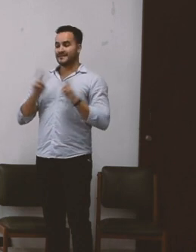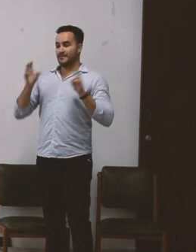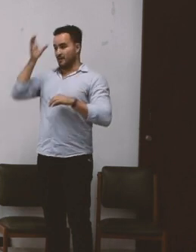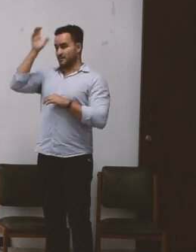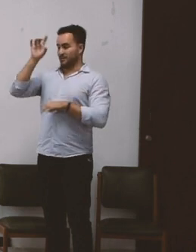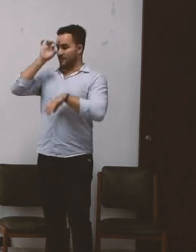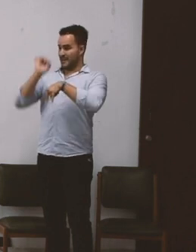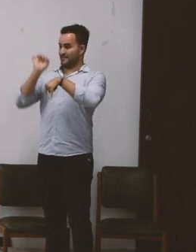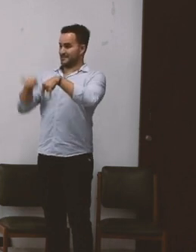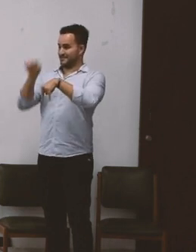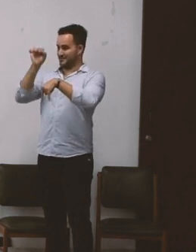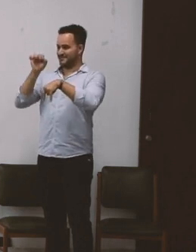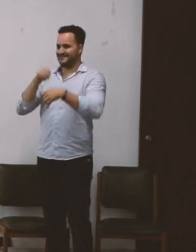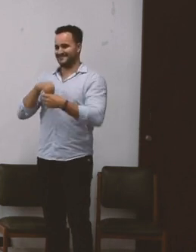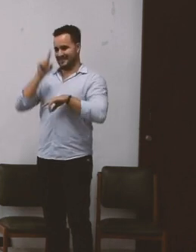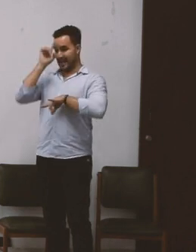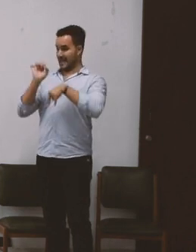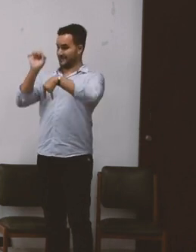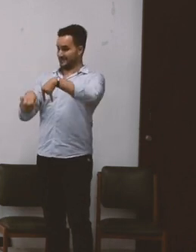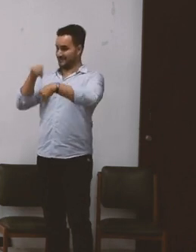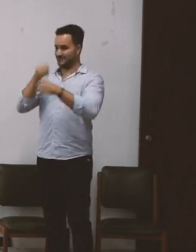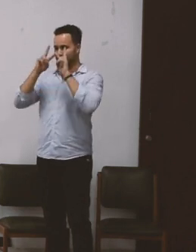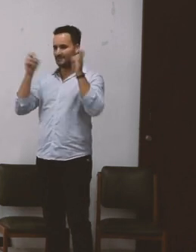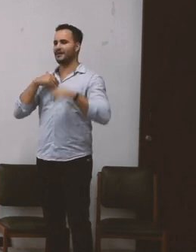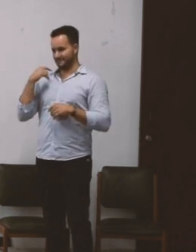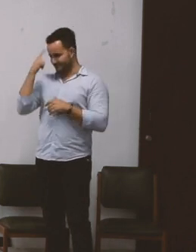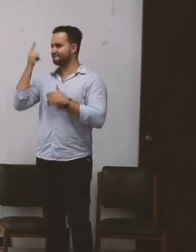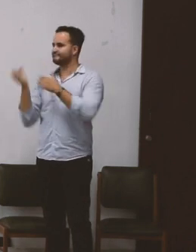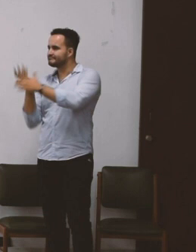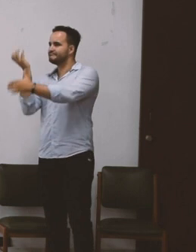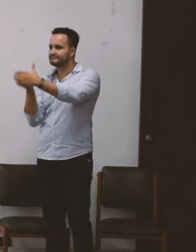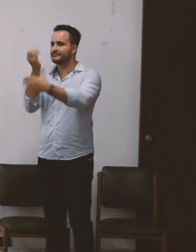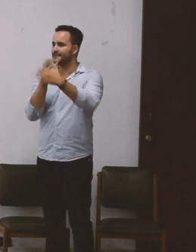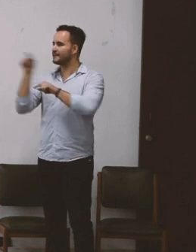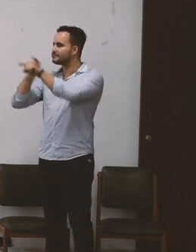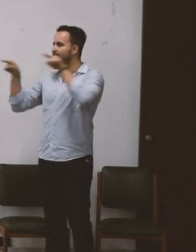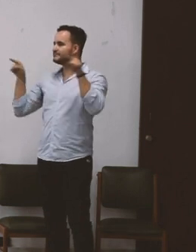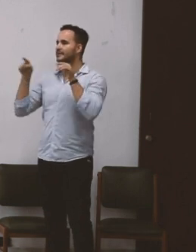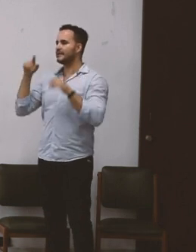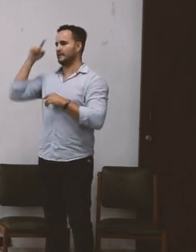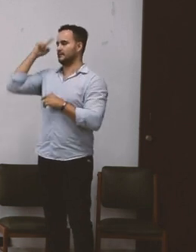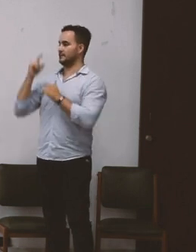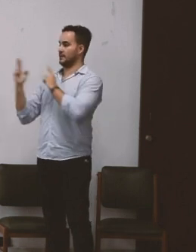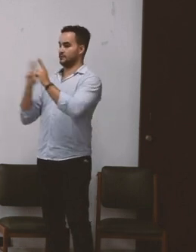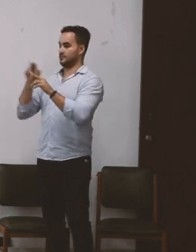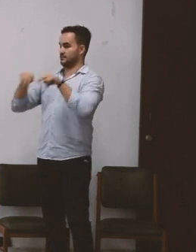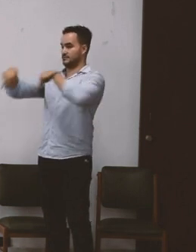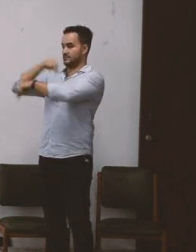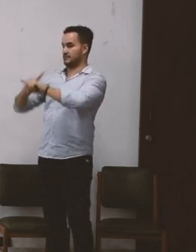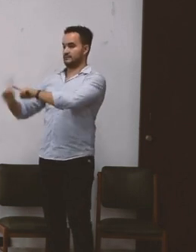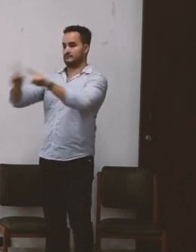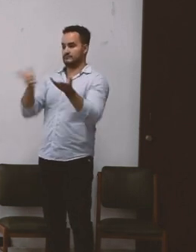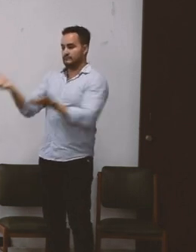de la actitud personal, situándose en una combinación de ideas, prácticas, instituciones y relaciones sociales que postulan